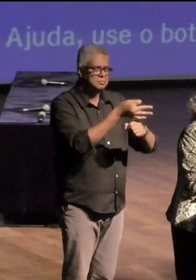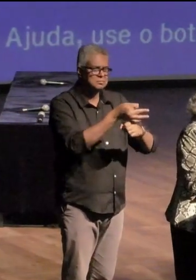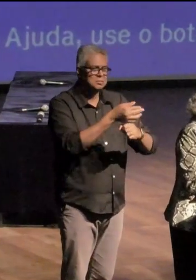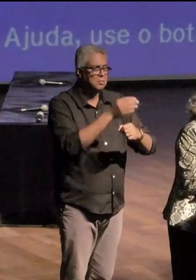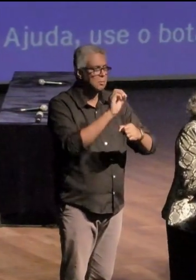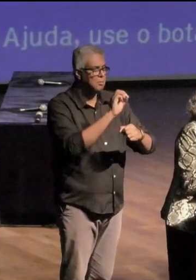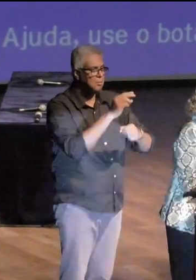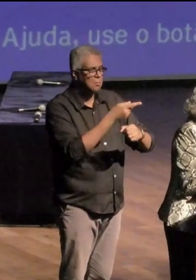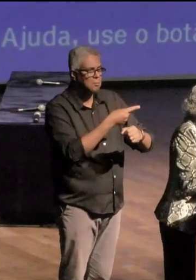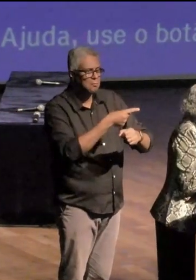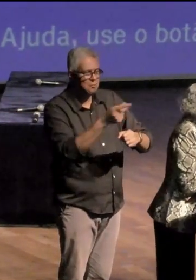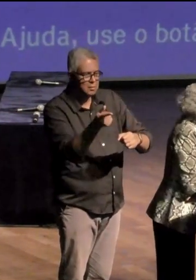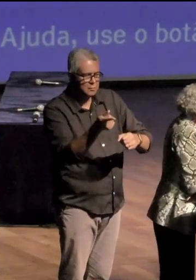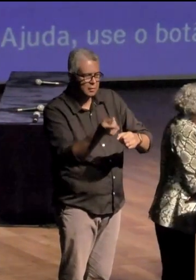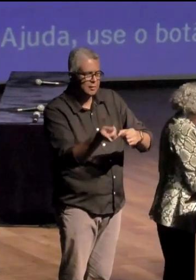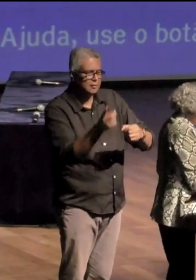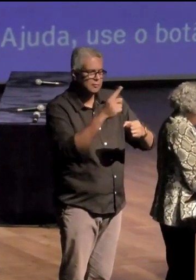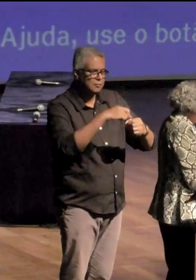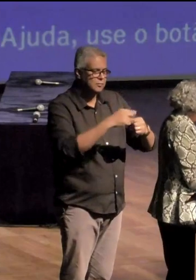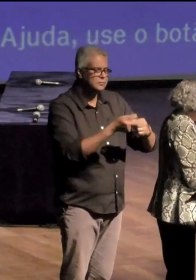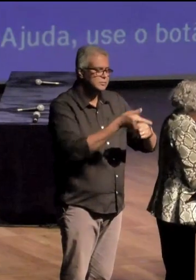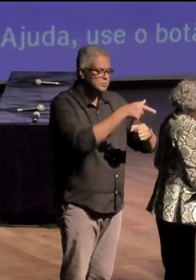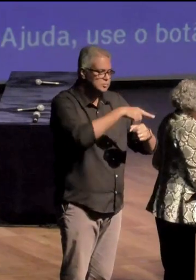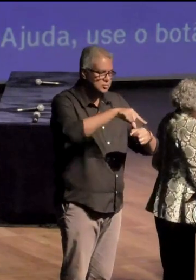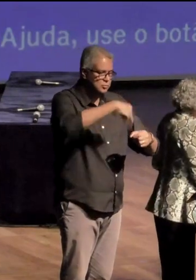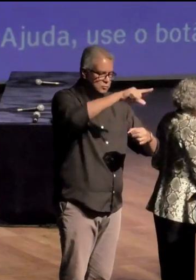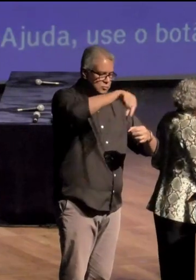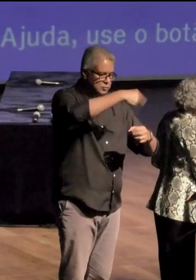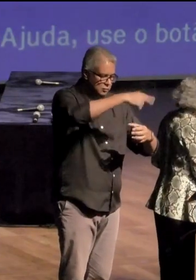duas dou-lhe três